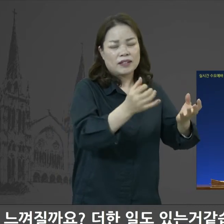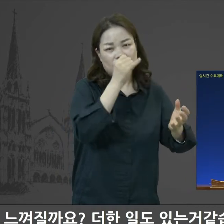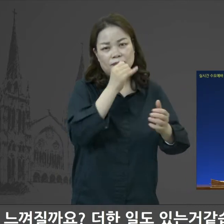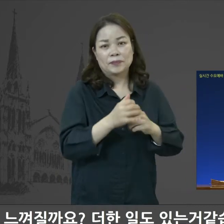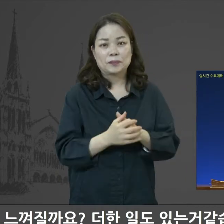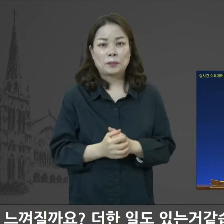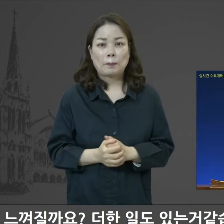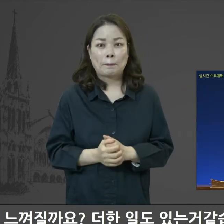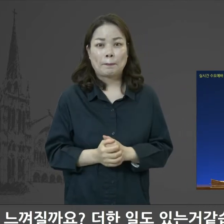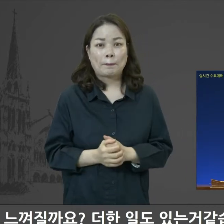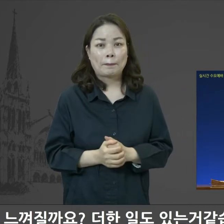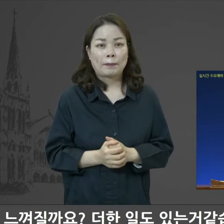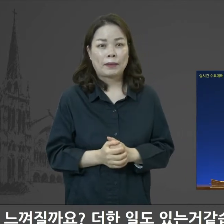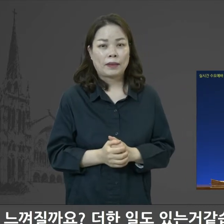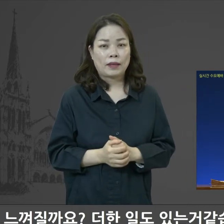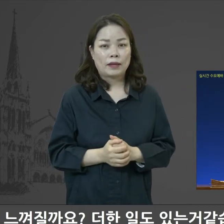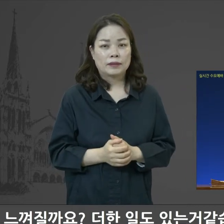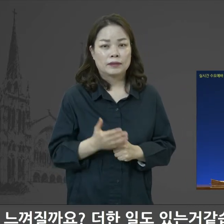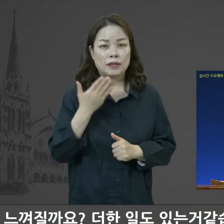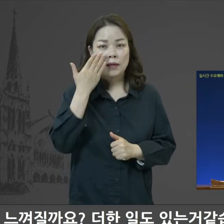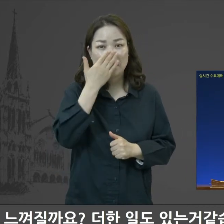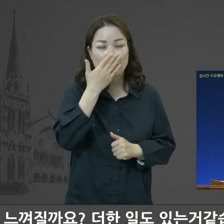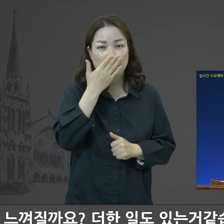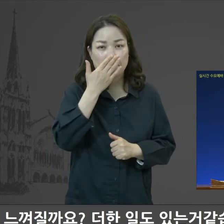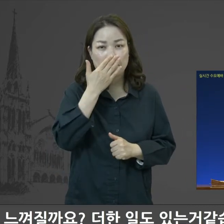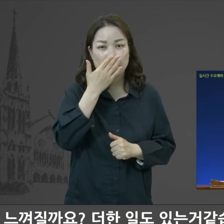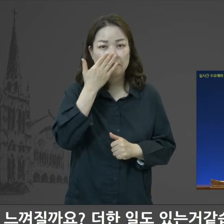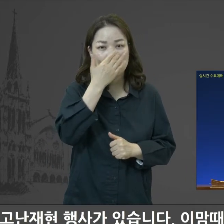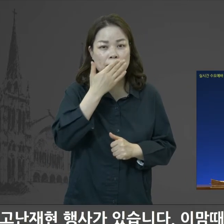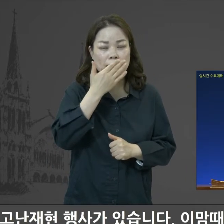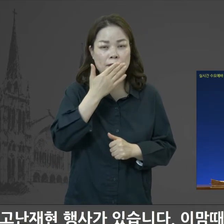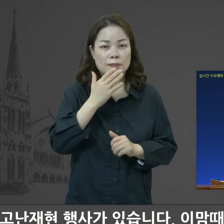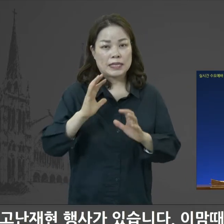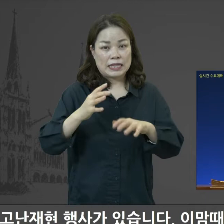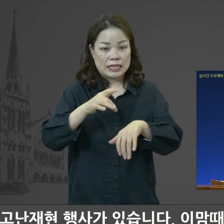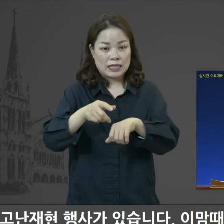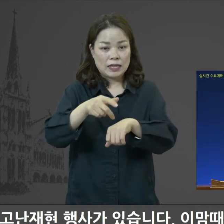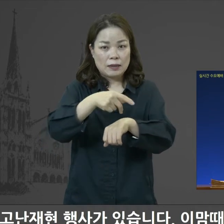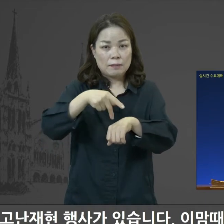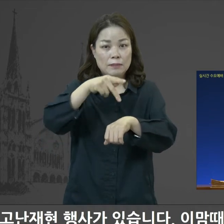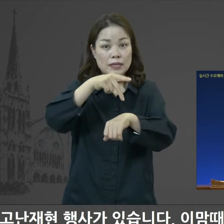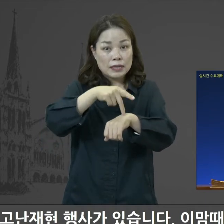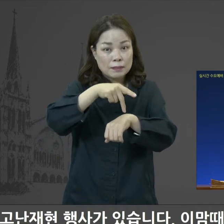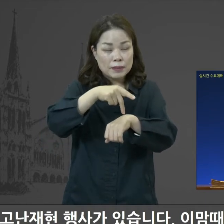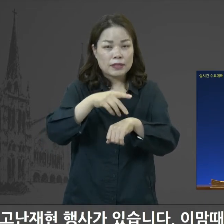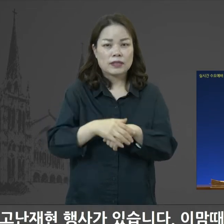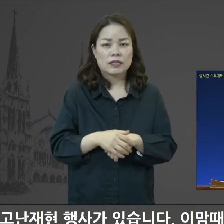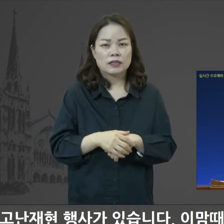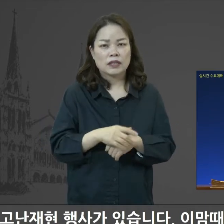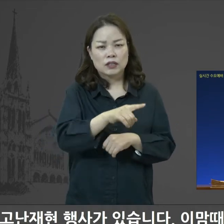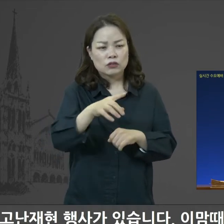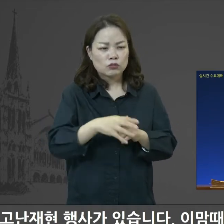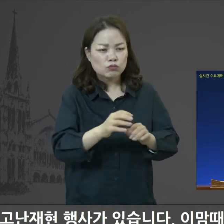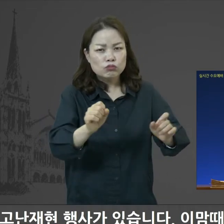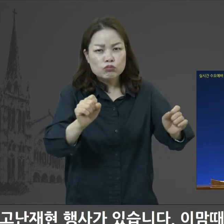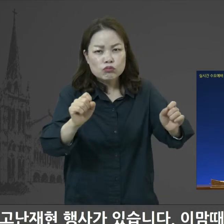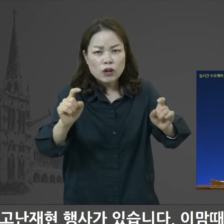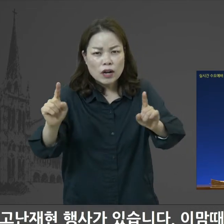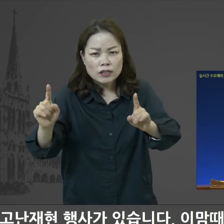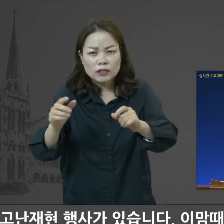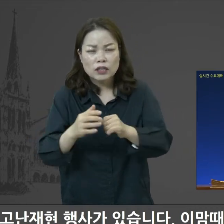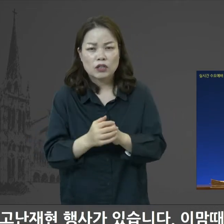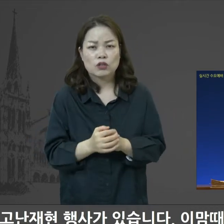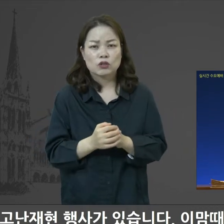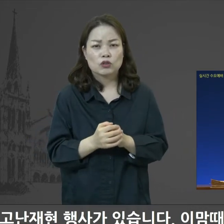되는데요. 필리핀은 대다수가 이제 캐톨릭 신자들이죠. 그들은 그들의 부활절